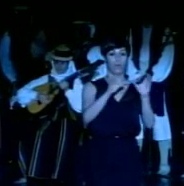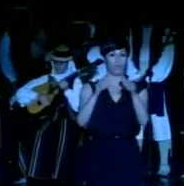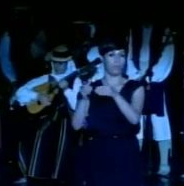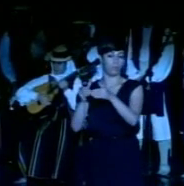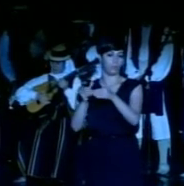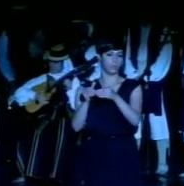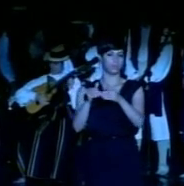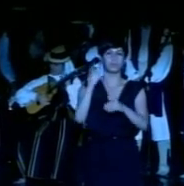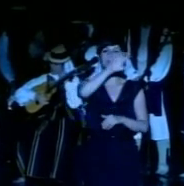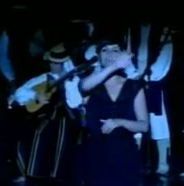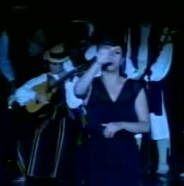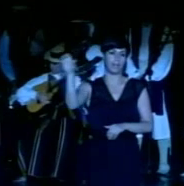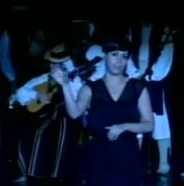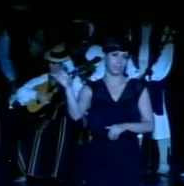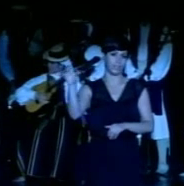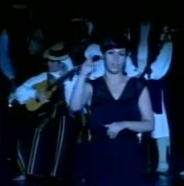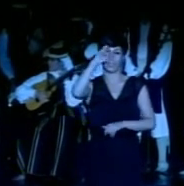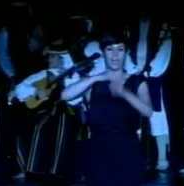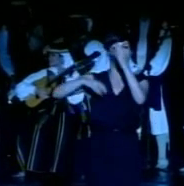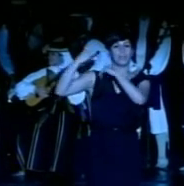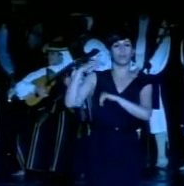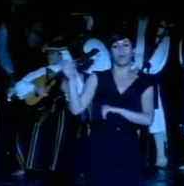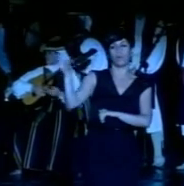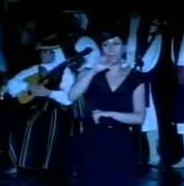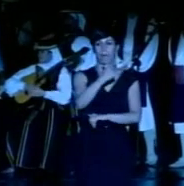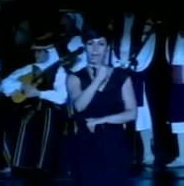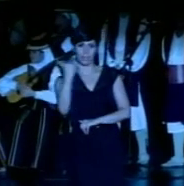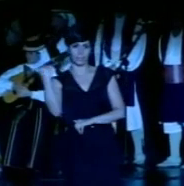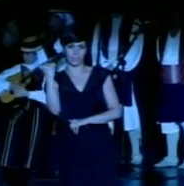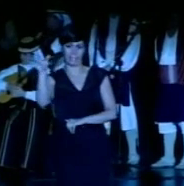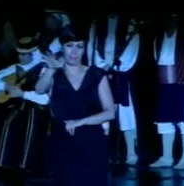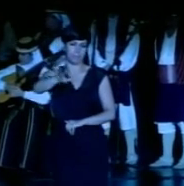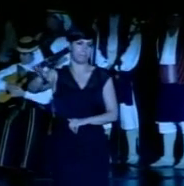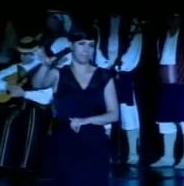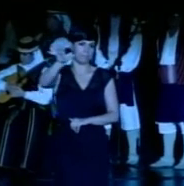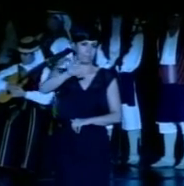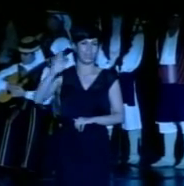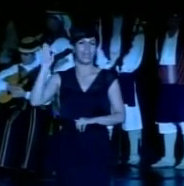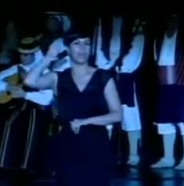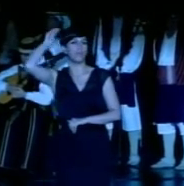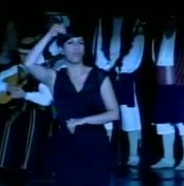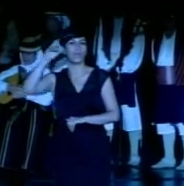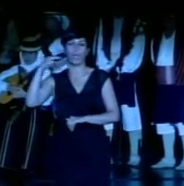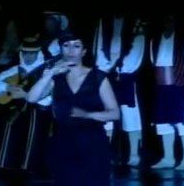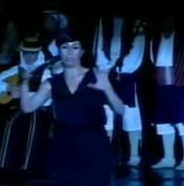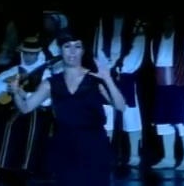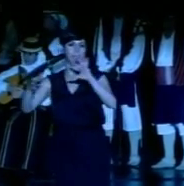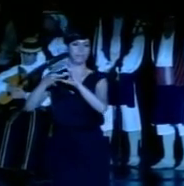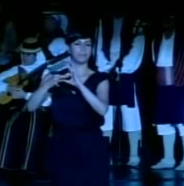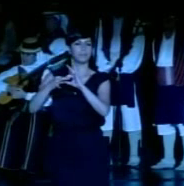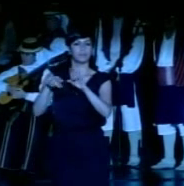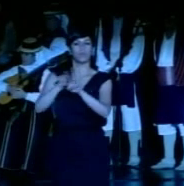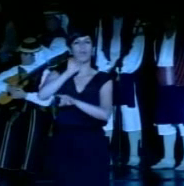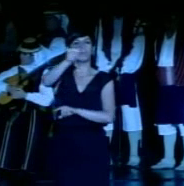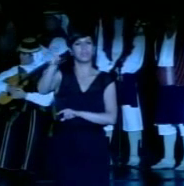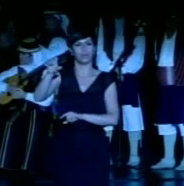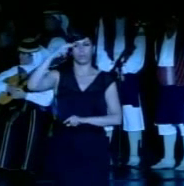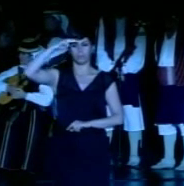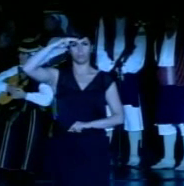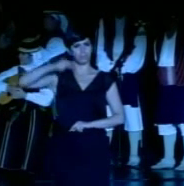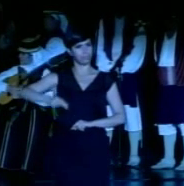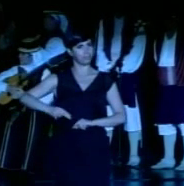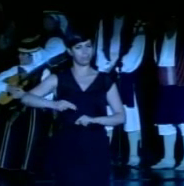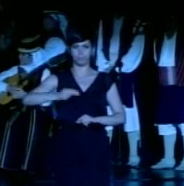vienen de los países de la antigua Europa del Este, de las exrepúblicas, de la Unión Soviética, etcétera, siguen teniendo una disciplina